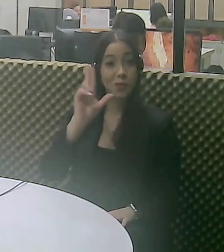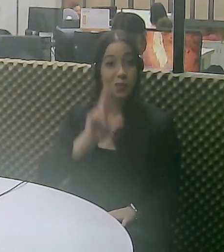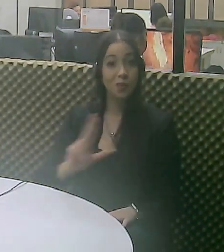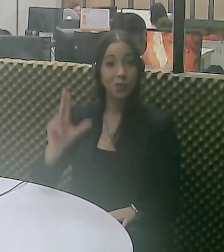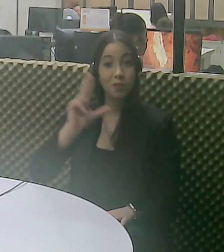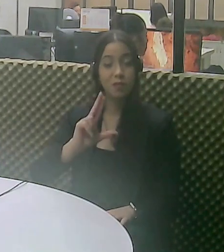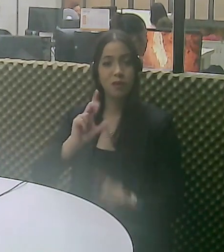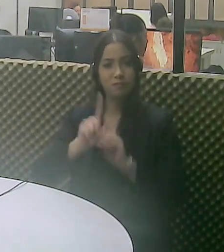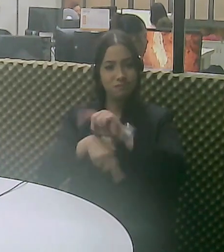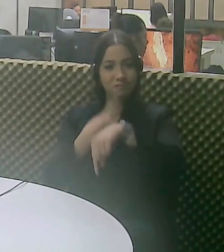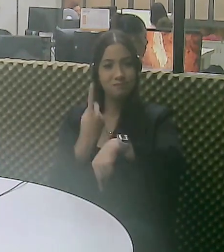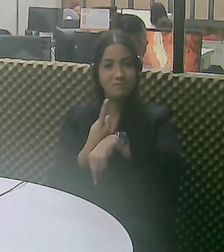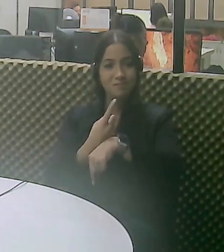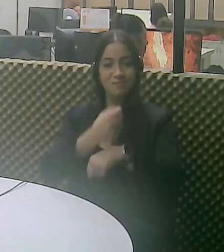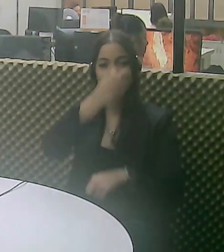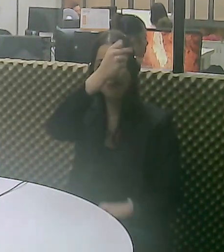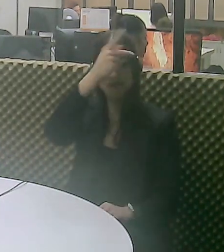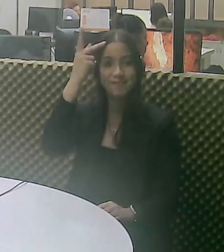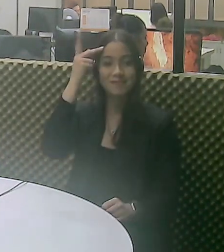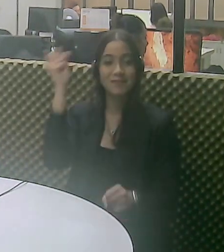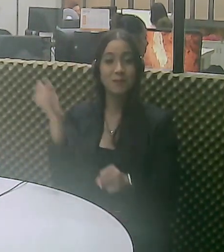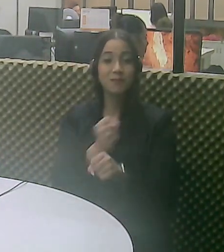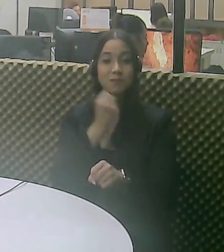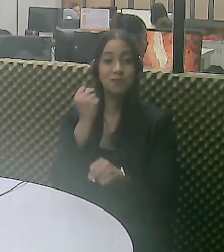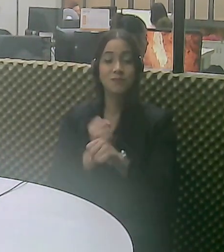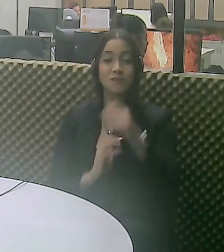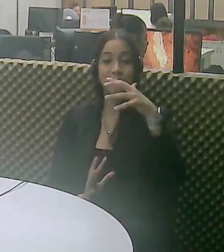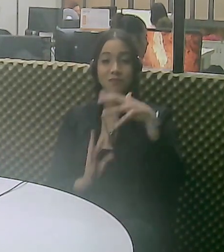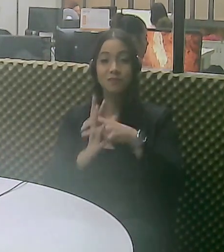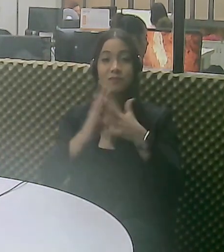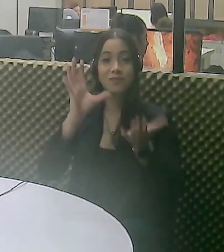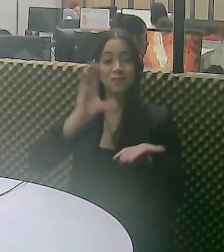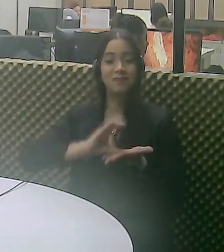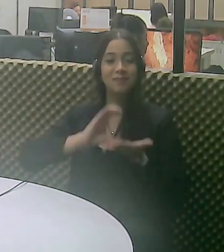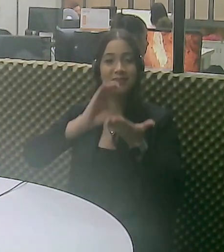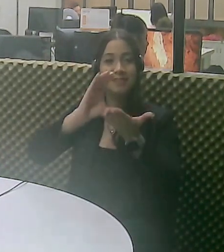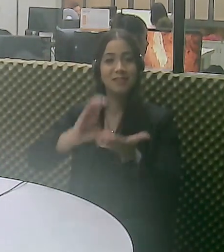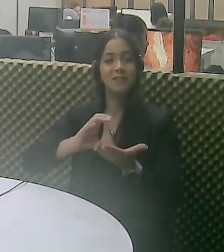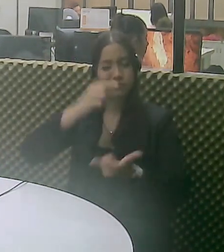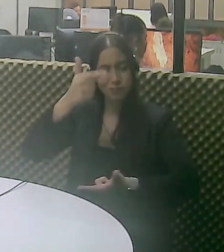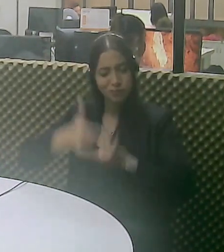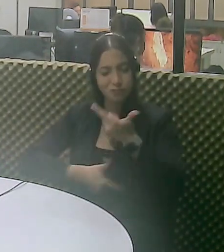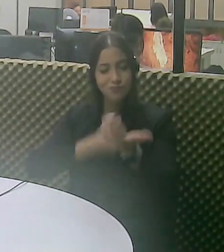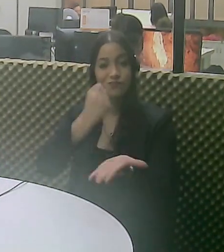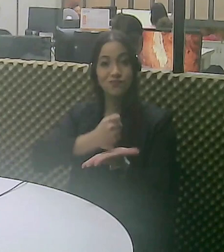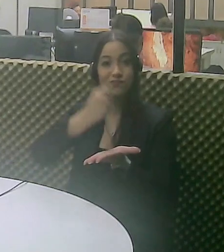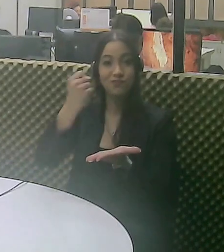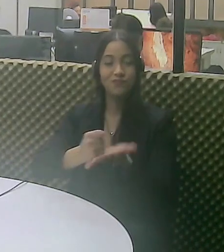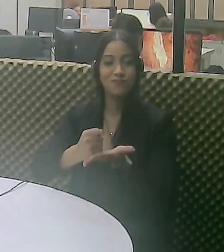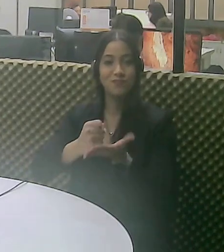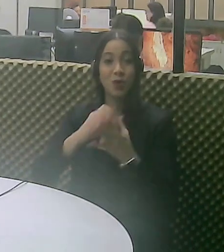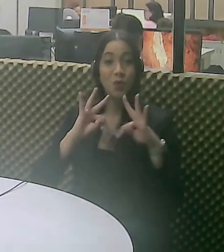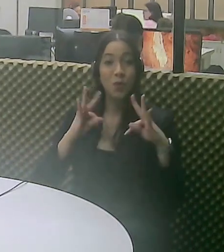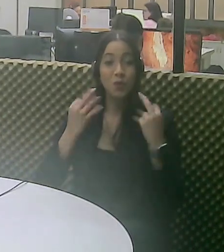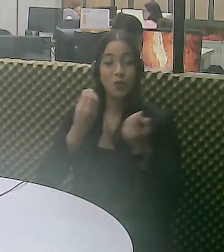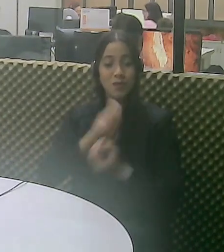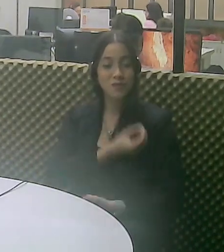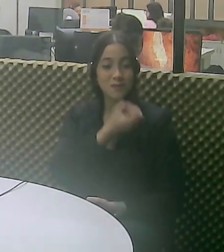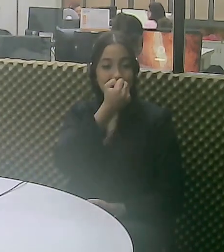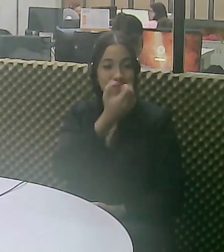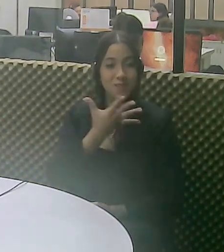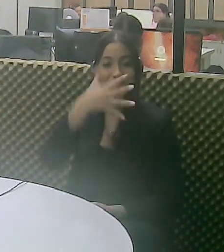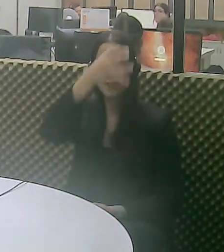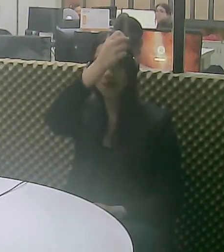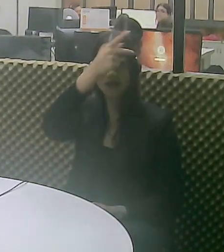Uberlândia crescer, a prefeitura faz mais obras, bate recorde em investimentos e gera mais empregos. Para todos viverem bem,